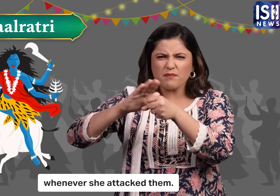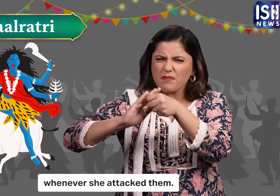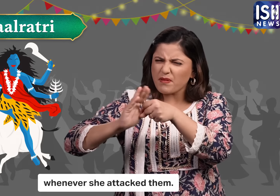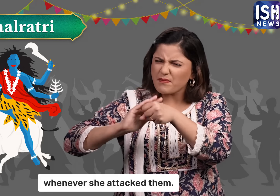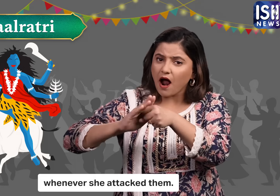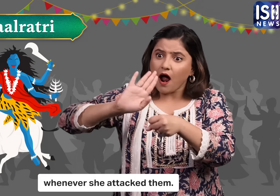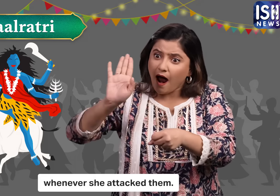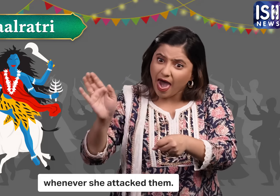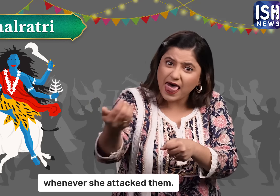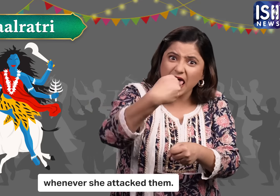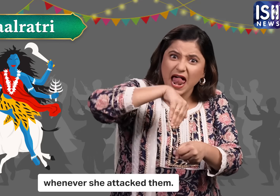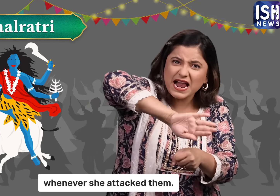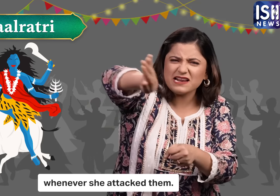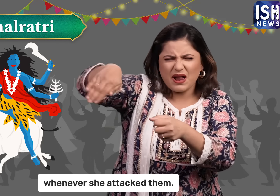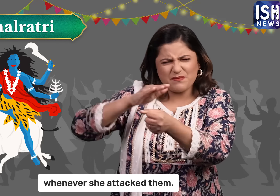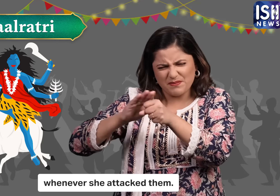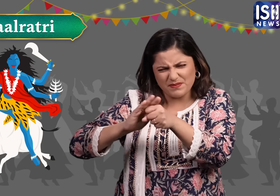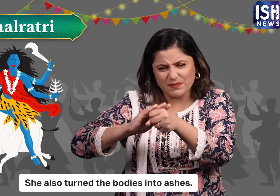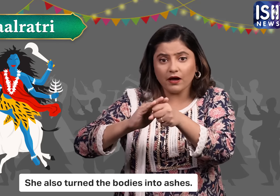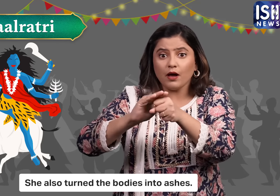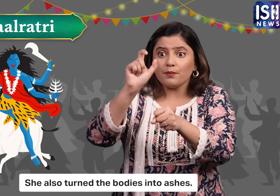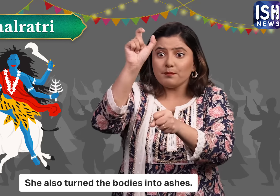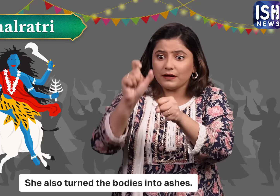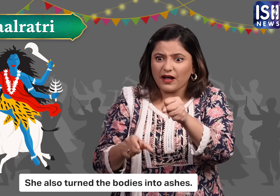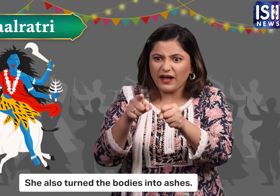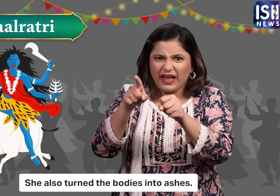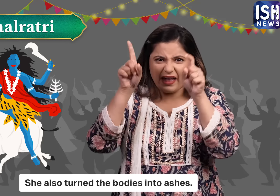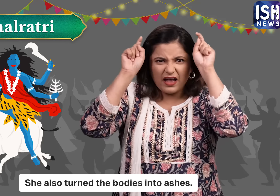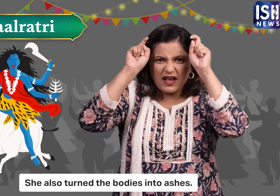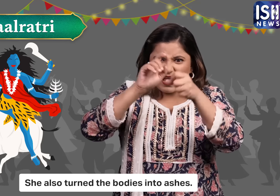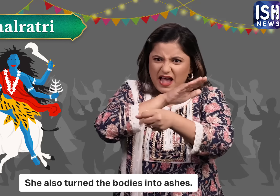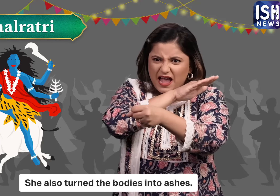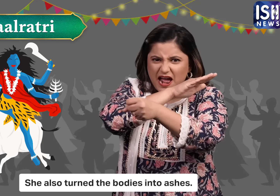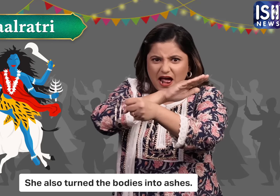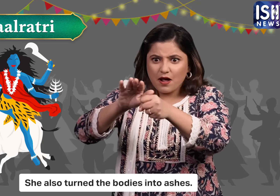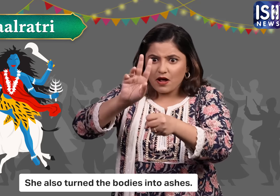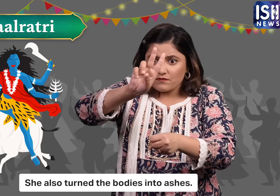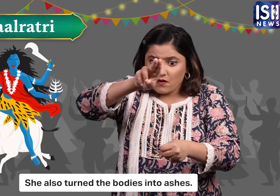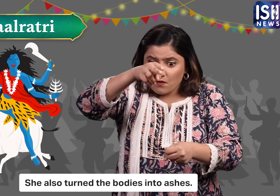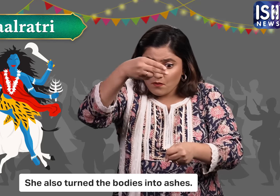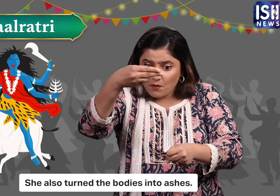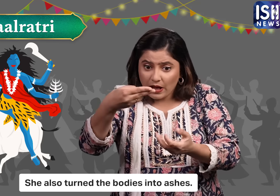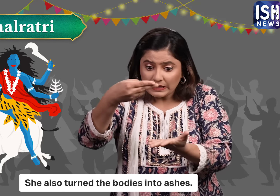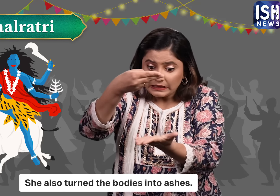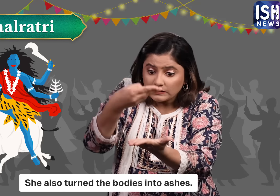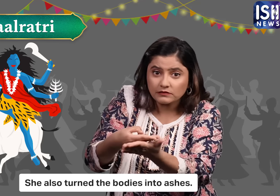सारे रक्तबीज का रक्त पी लिया। उन्होंने शवों को भी राख में बदल दिया।